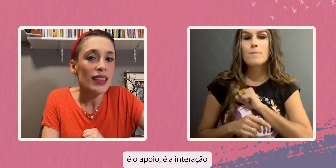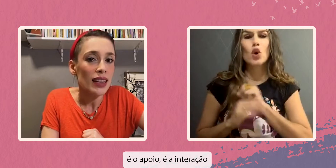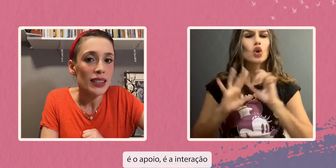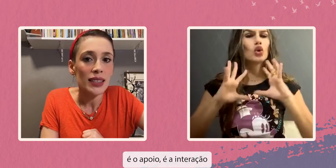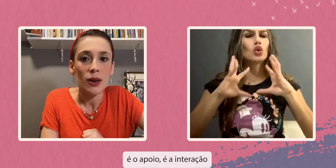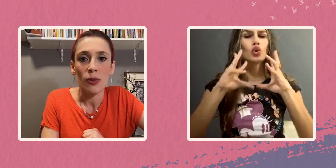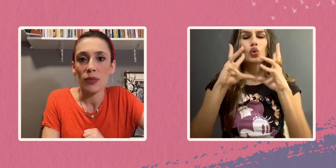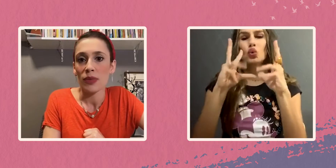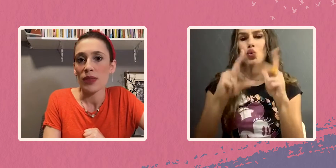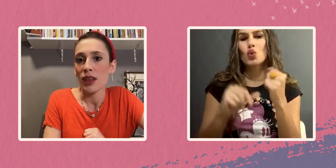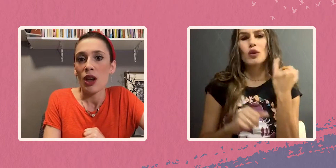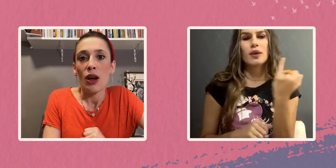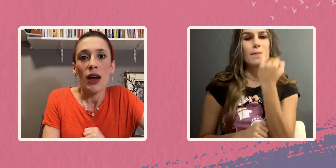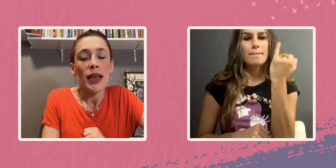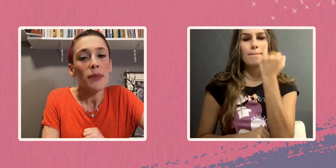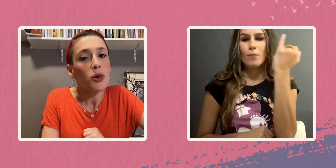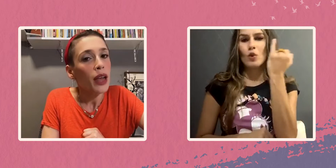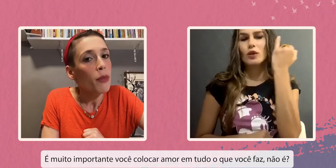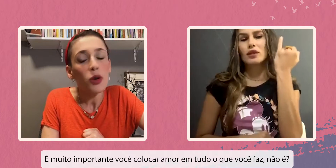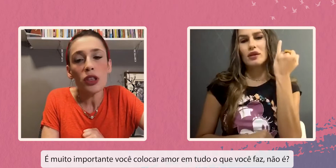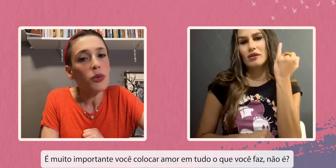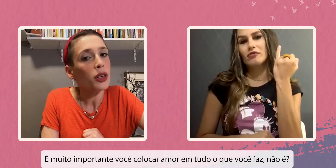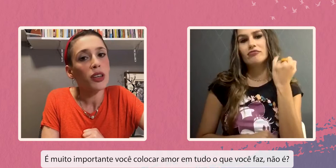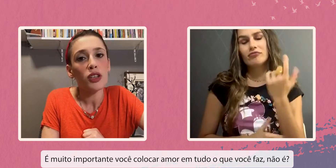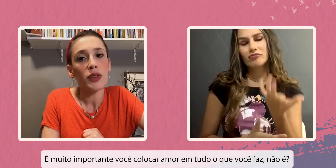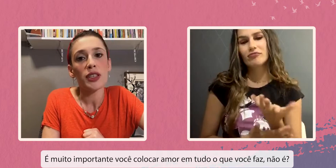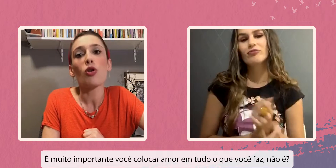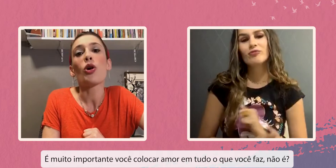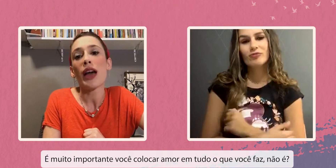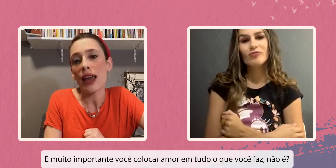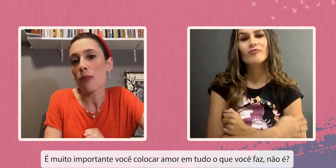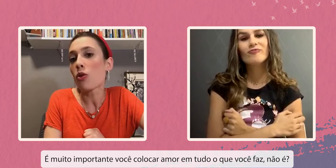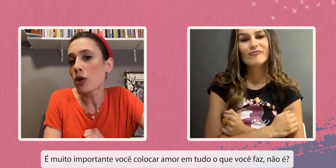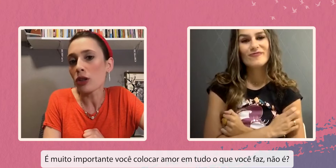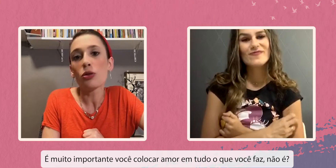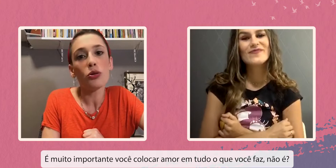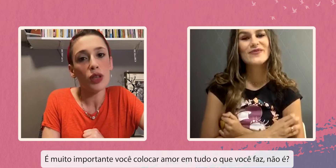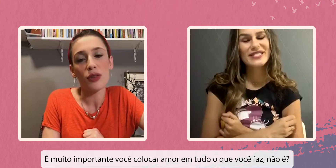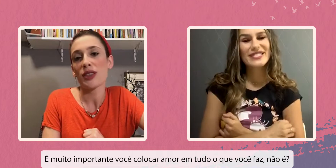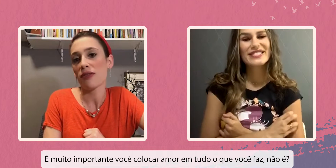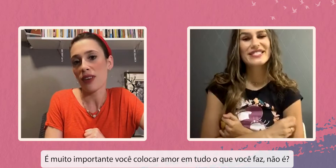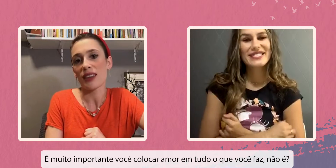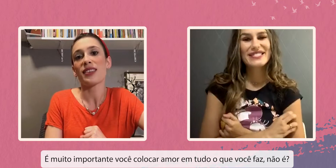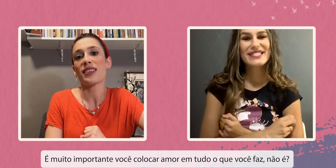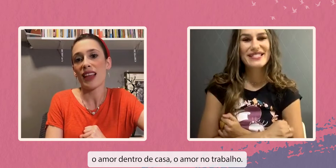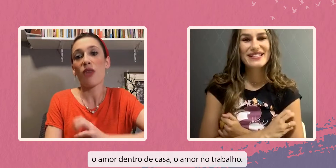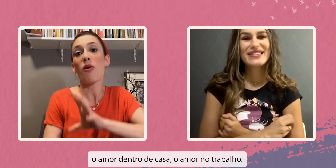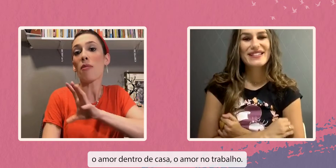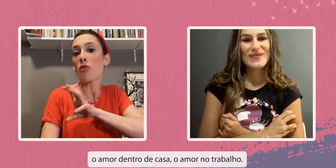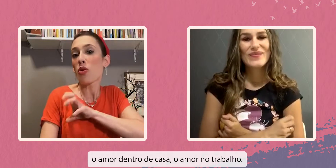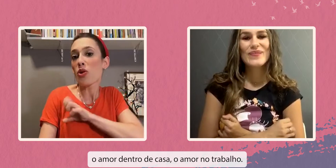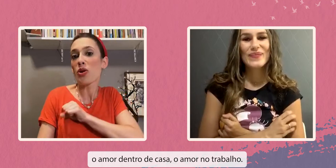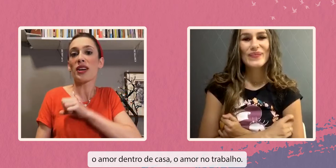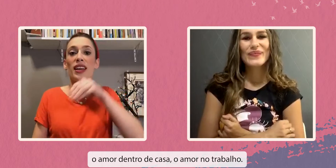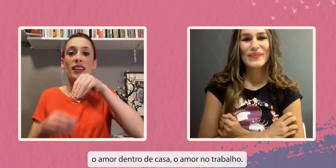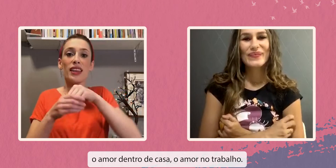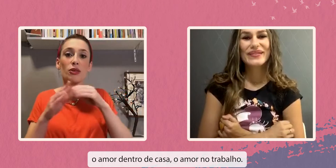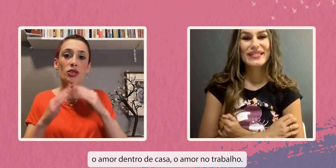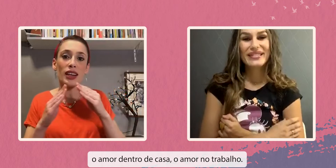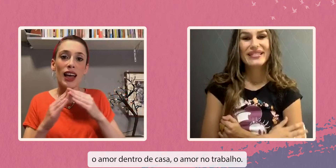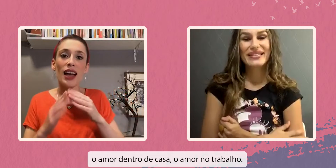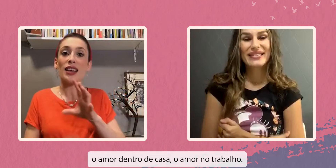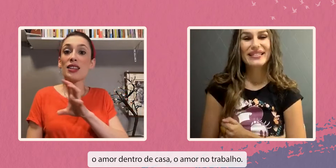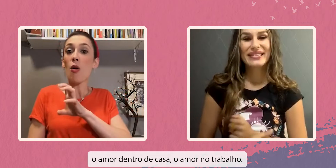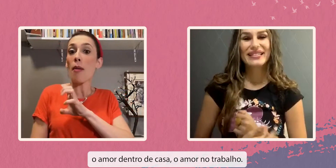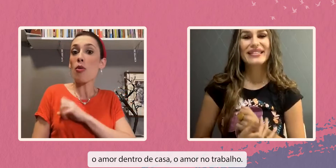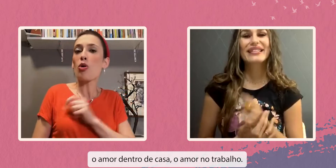a interação. É importante você colocar amor em tudo que você faz, né? O amor dentro